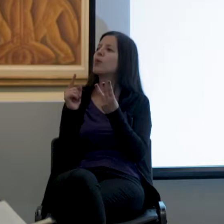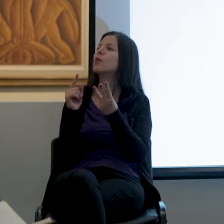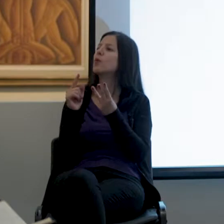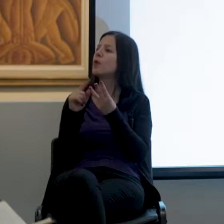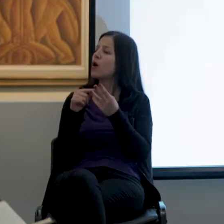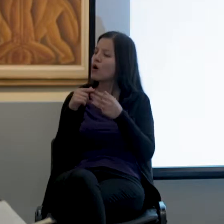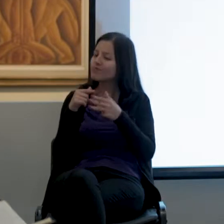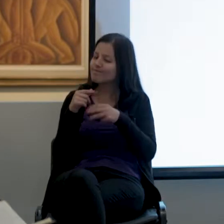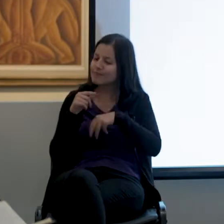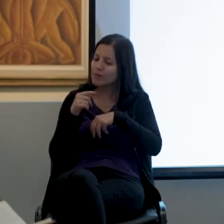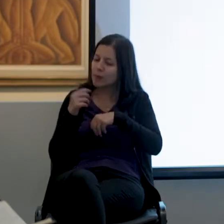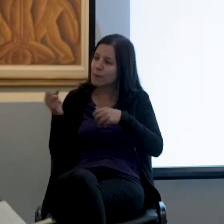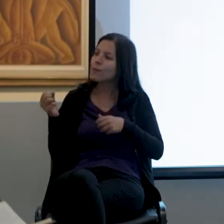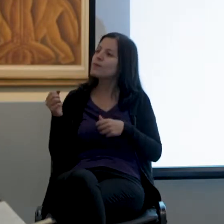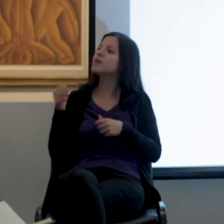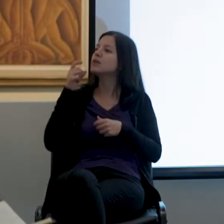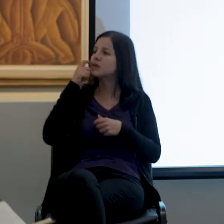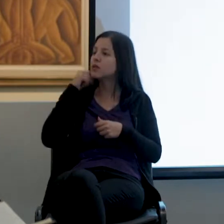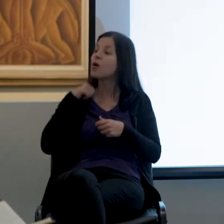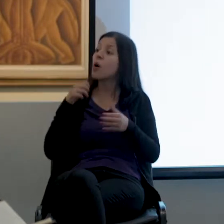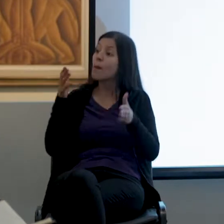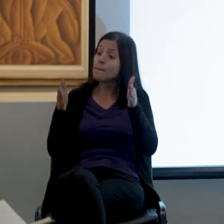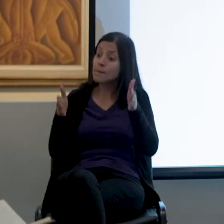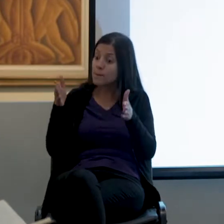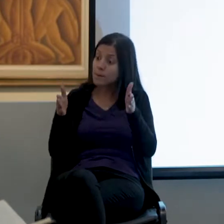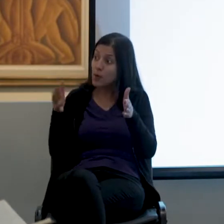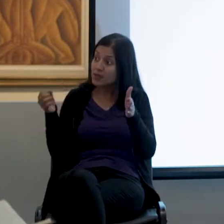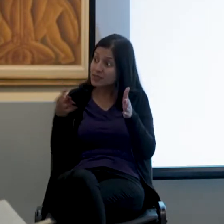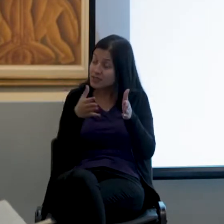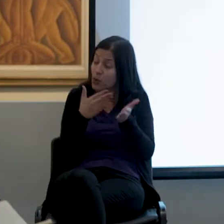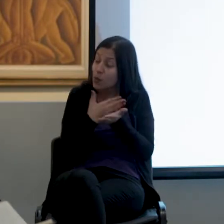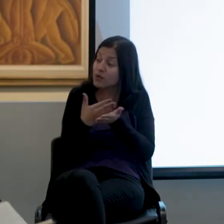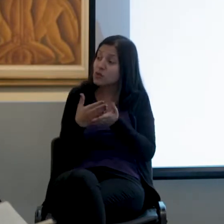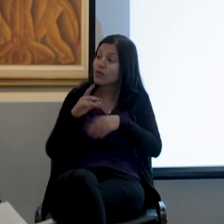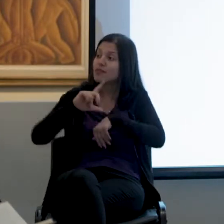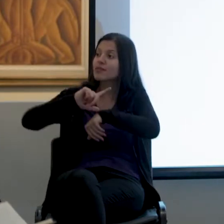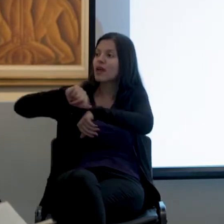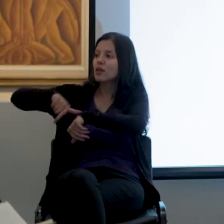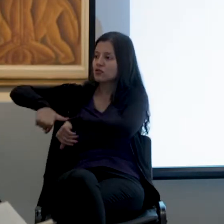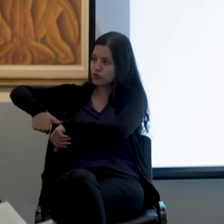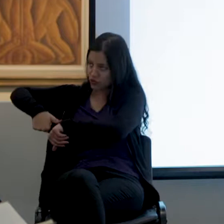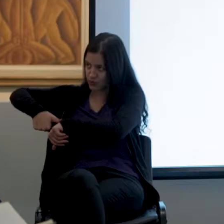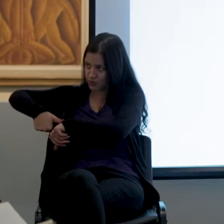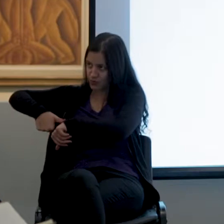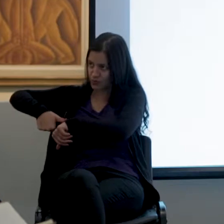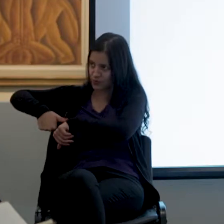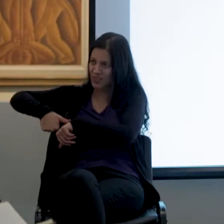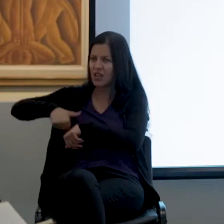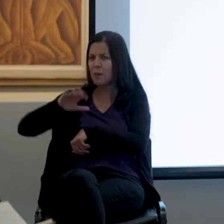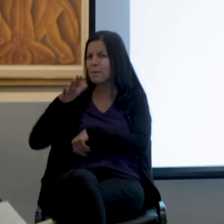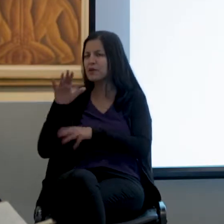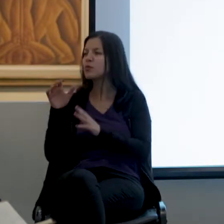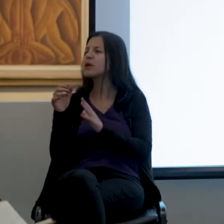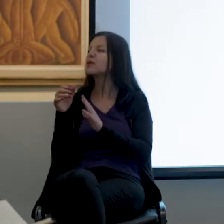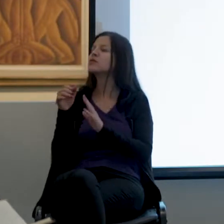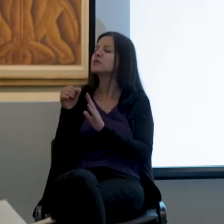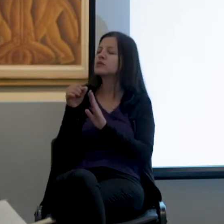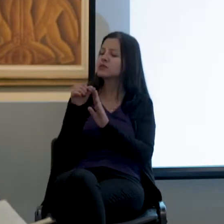nesse processo. O Japão só entra nesse processo de modernização, de formação de um Estado Nacional de verdade, no finalzinho do século